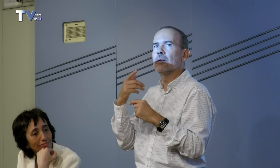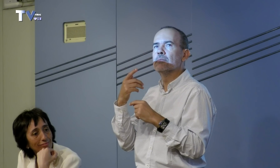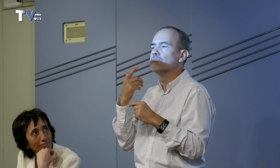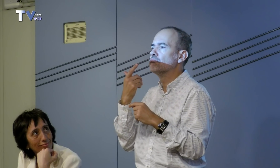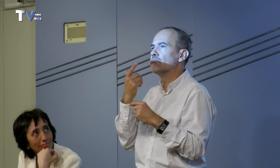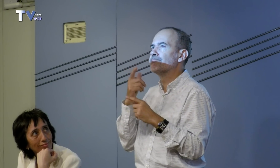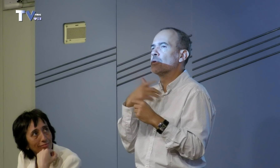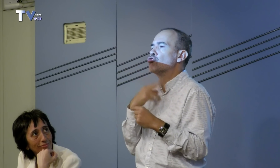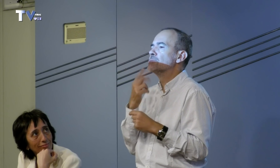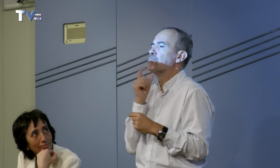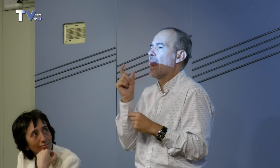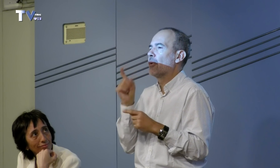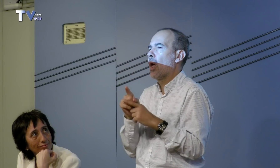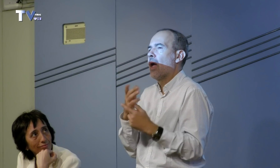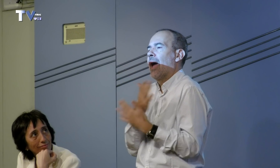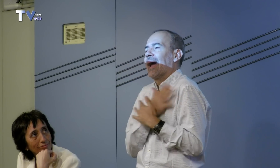per al nostre col·lectiu, per la nostra entitat també.